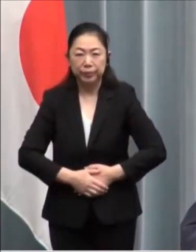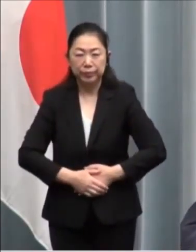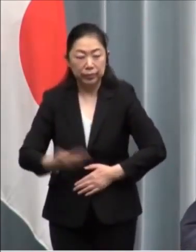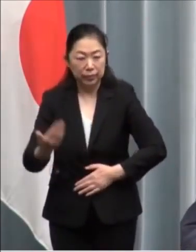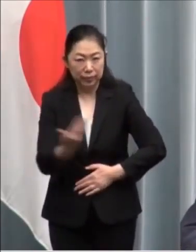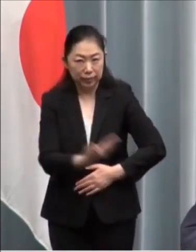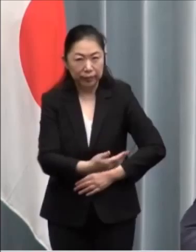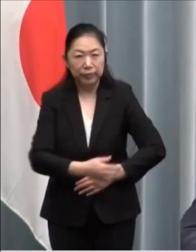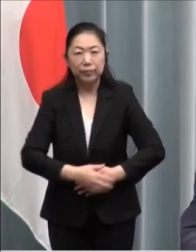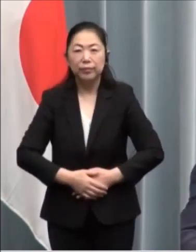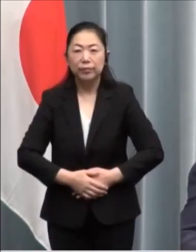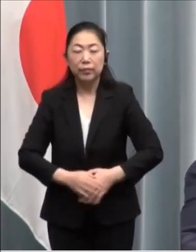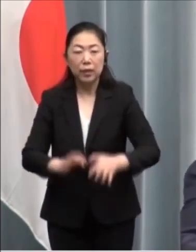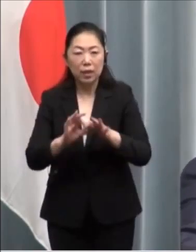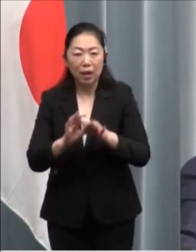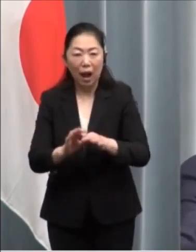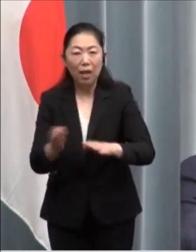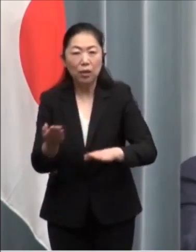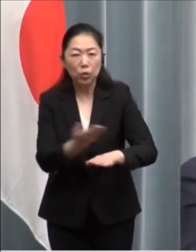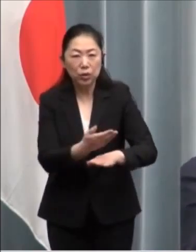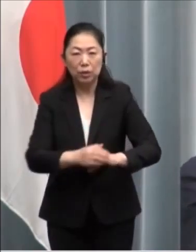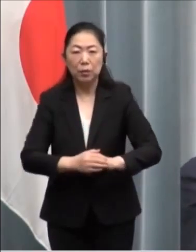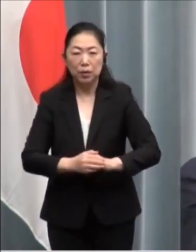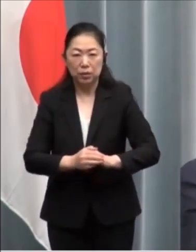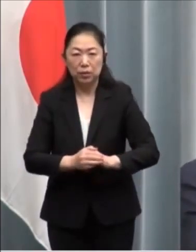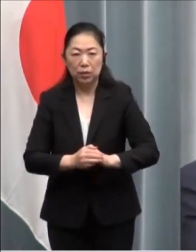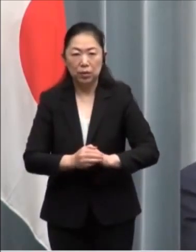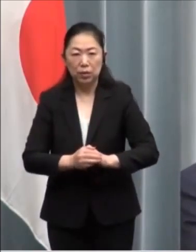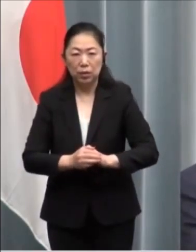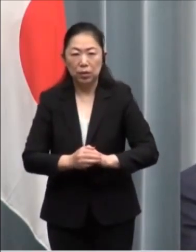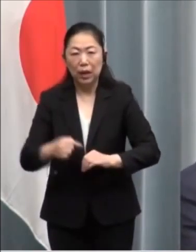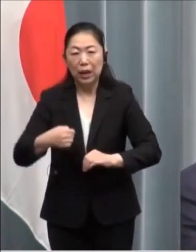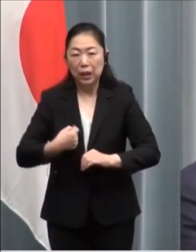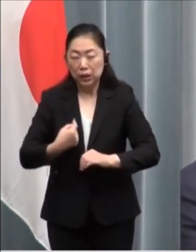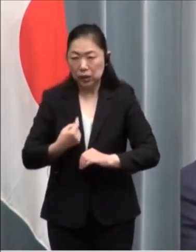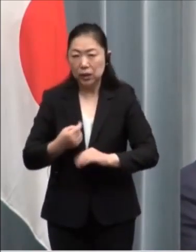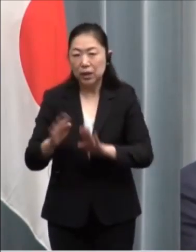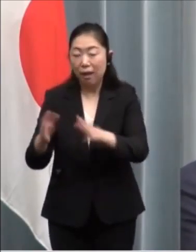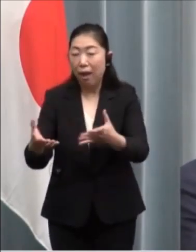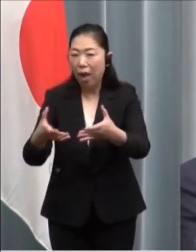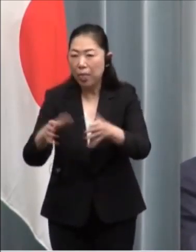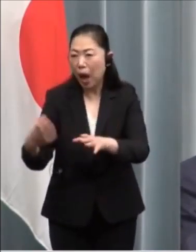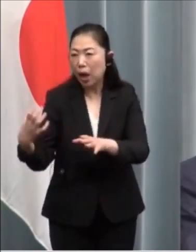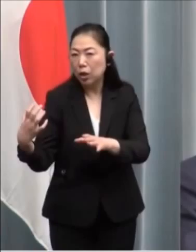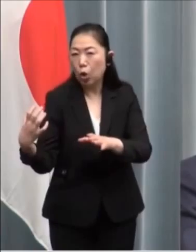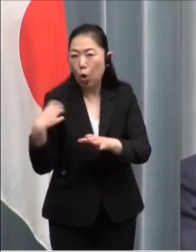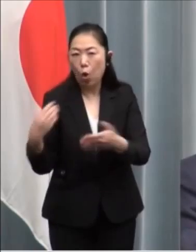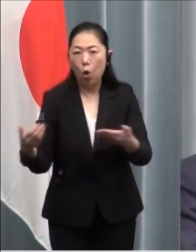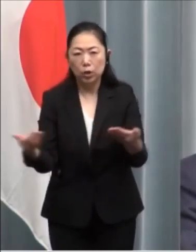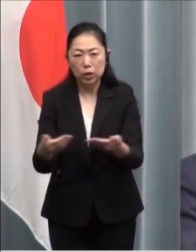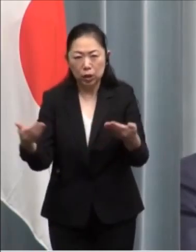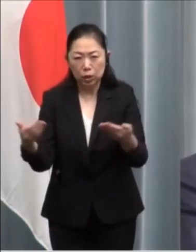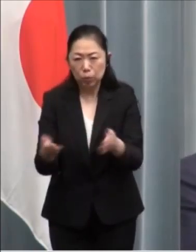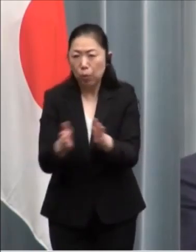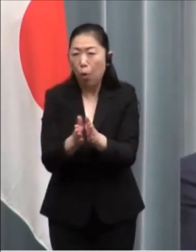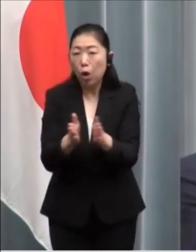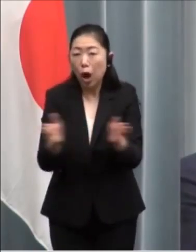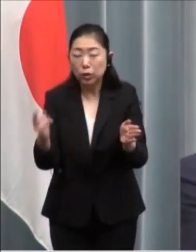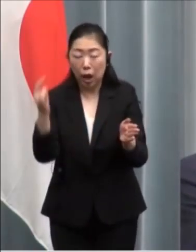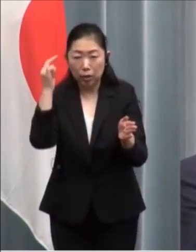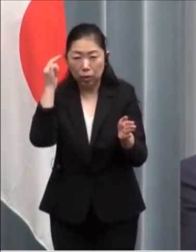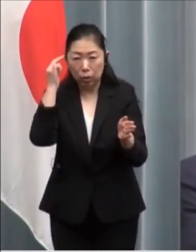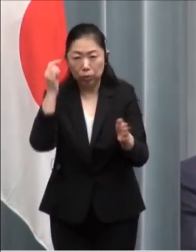聞の会議です。その関連になりますが、これに伴って自衛隊の任務がさまざまな分野で拡大するわけですけど、この